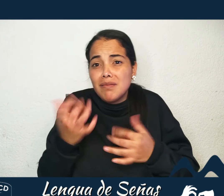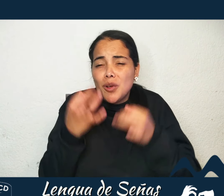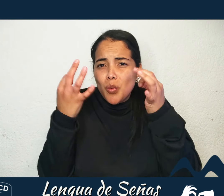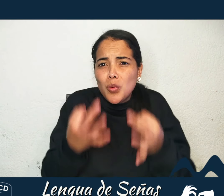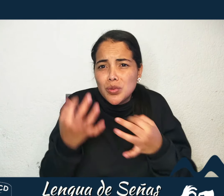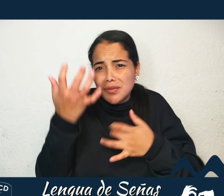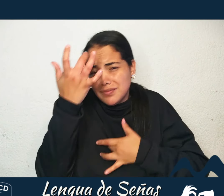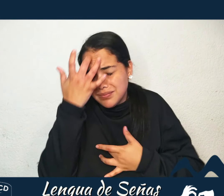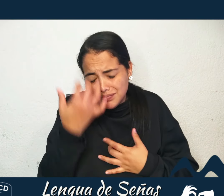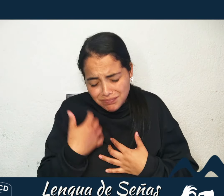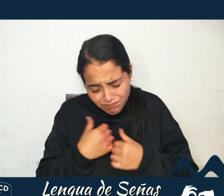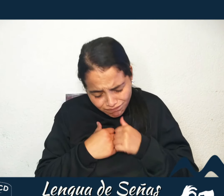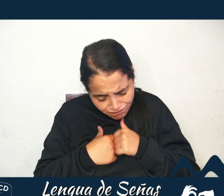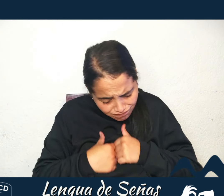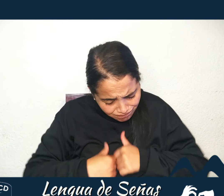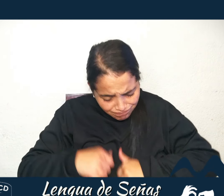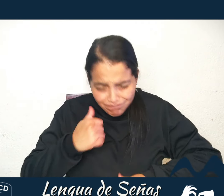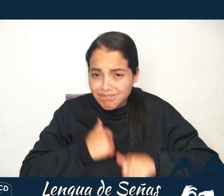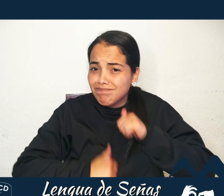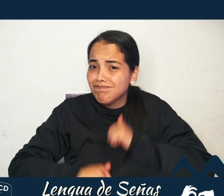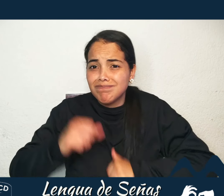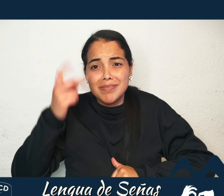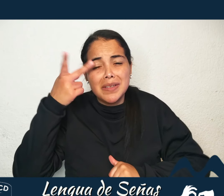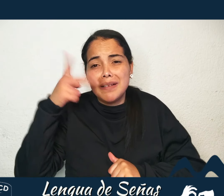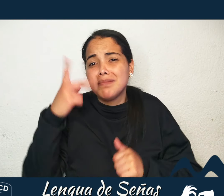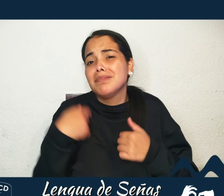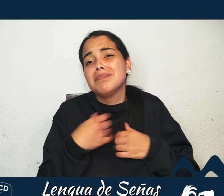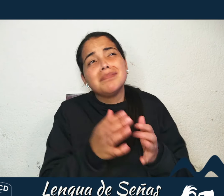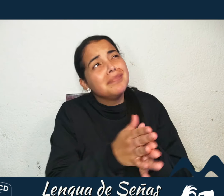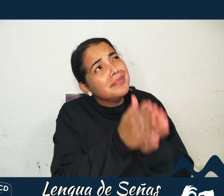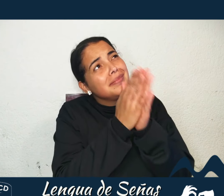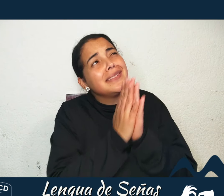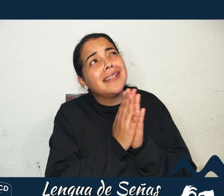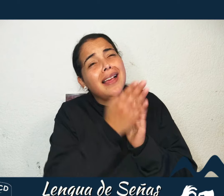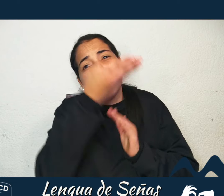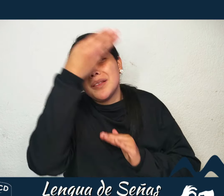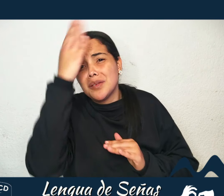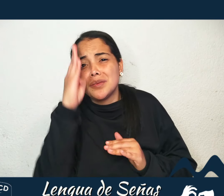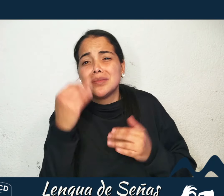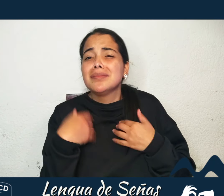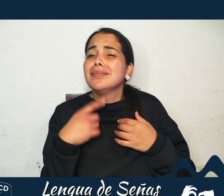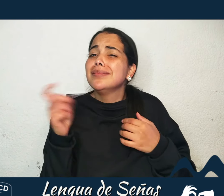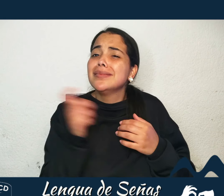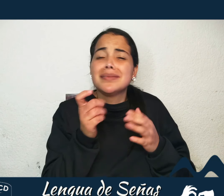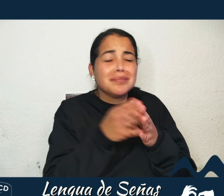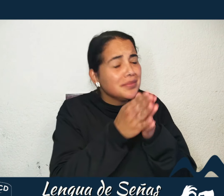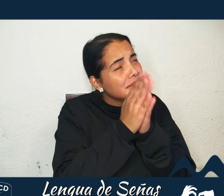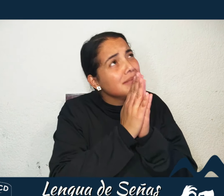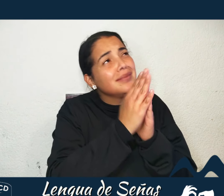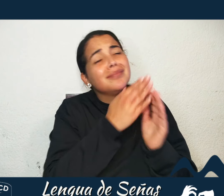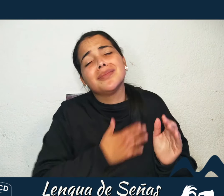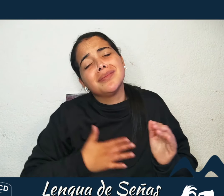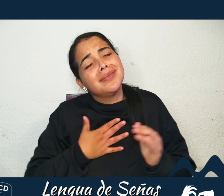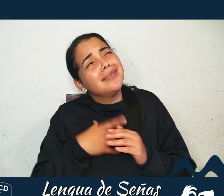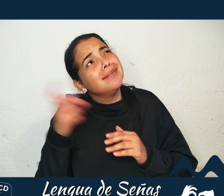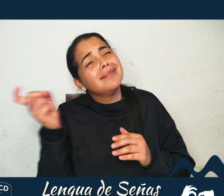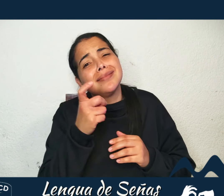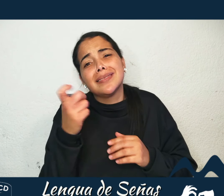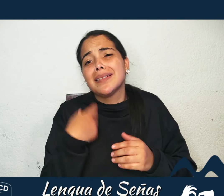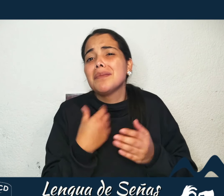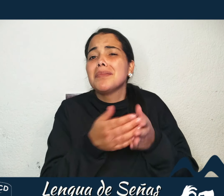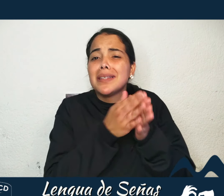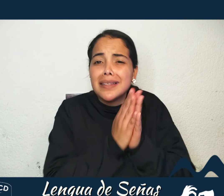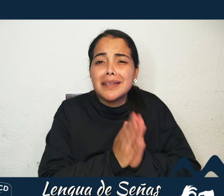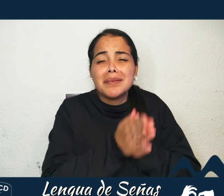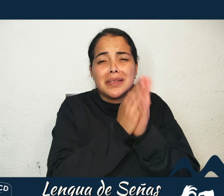ese problema le era muy incómodo a Pablo. Y Pablo le pedía a Dios, le dice, le he pedido a Dios que me la quitase, y